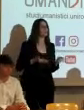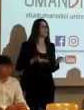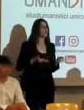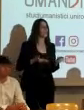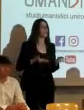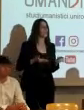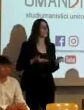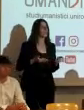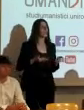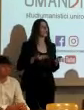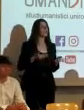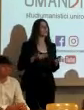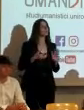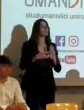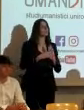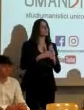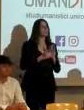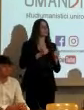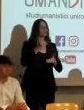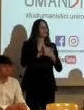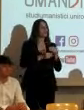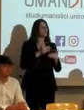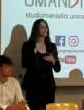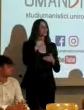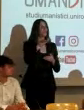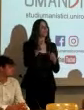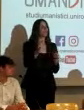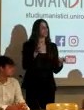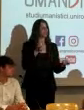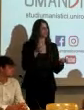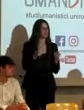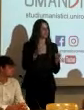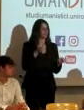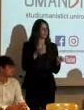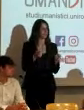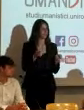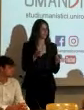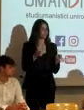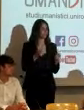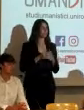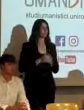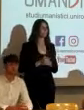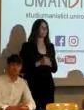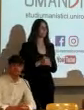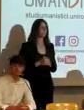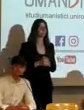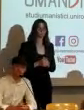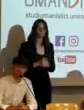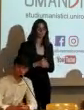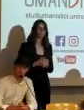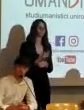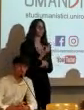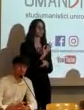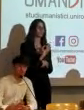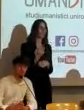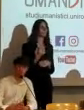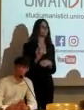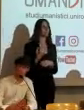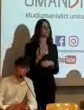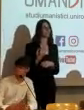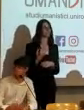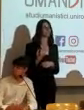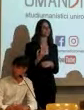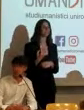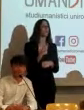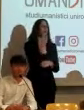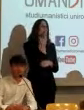delle immagini, quindi con un ventaglio di possibilità molto molto attuali. Bene, dunque potrei rivolgere la